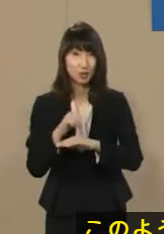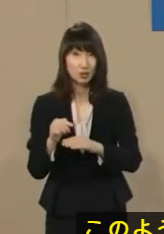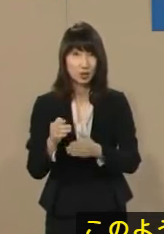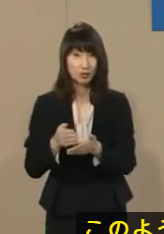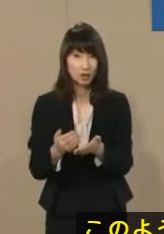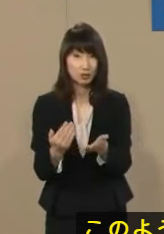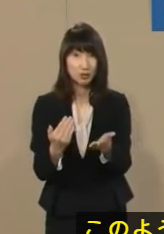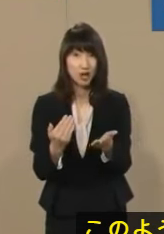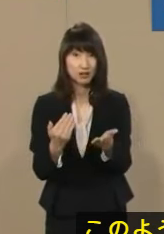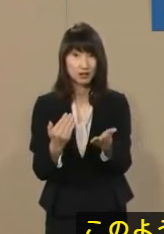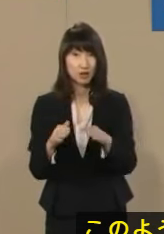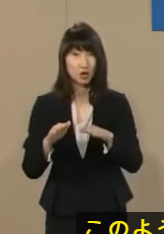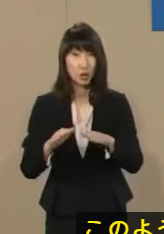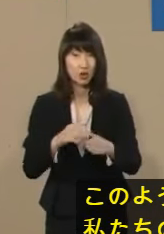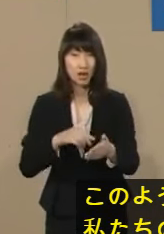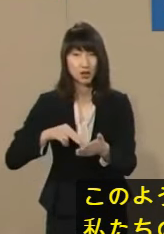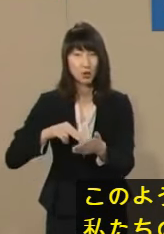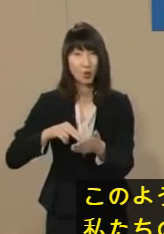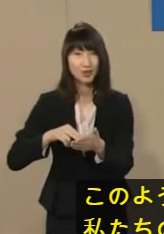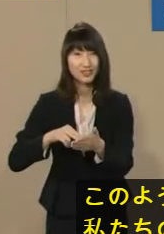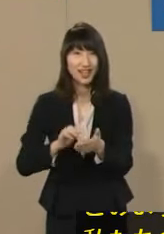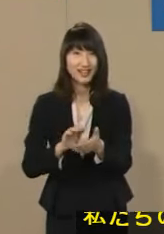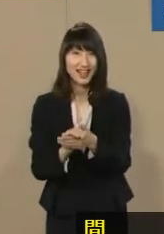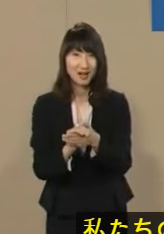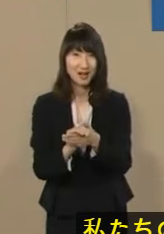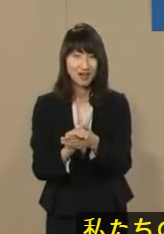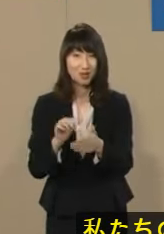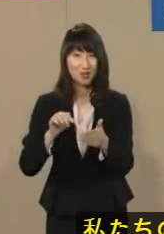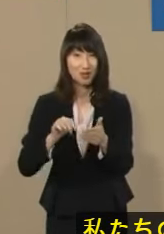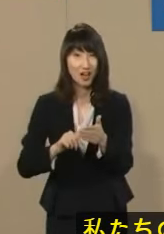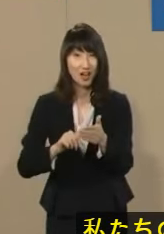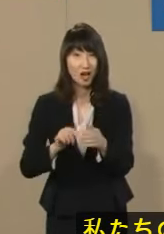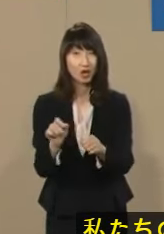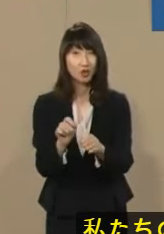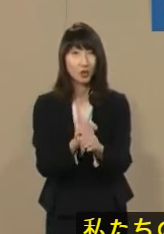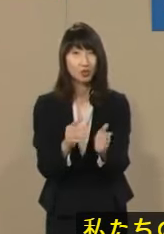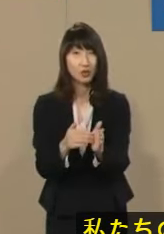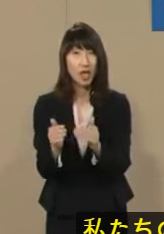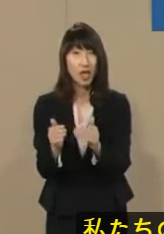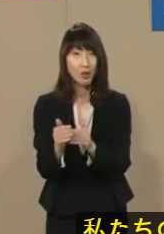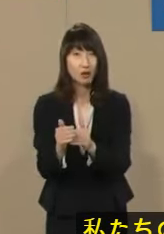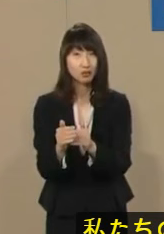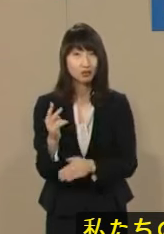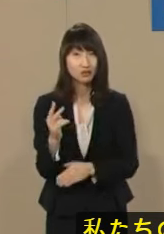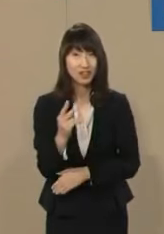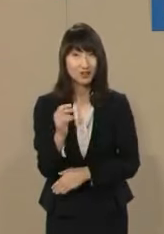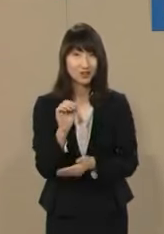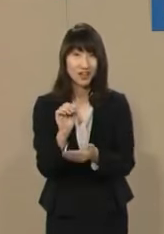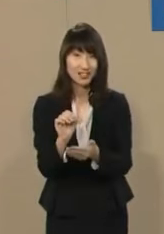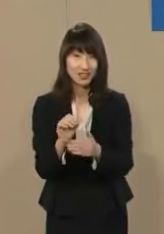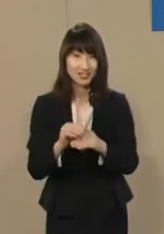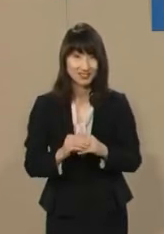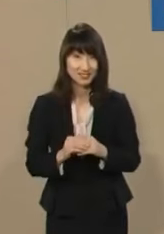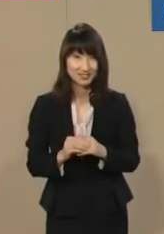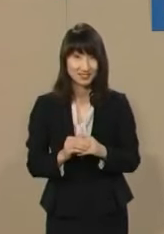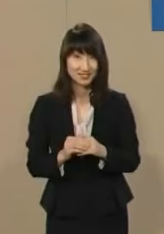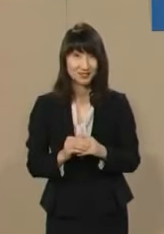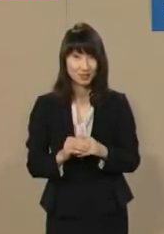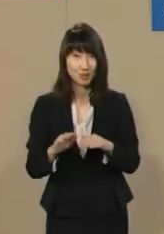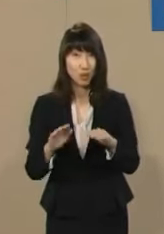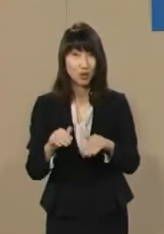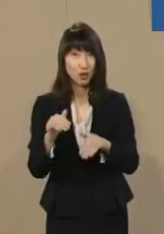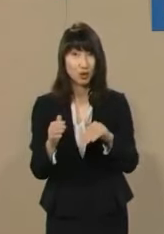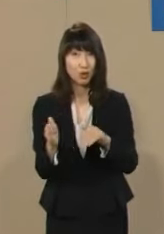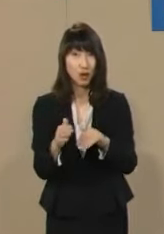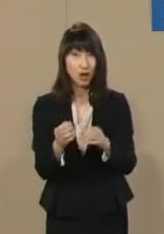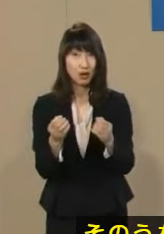お伝えする前に、今回立候補してくれた仲間、そのうち特定枠に入る仲間を紹介します。特定枠とは今回の選